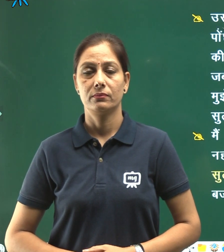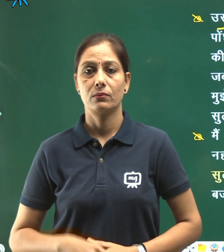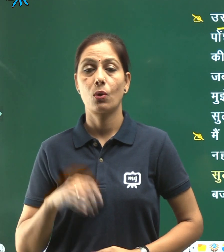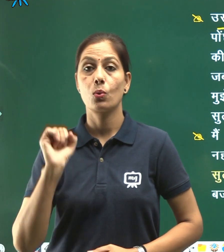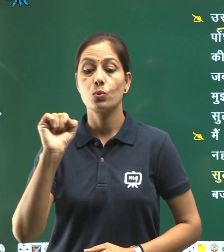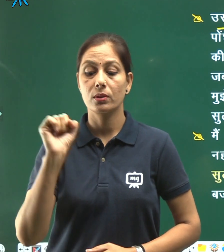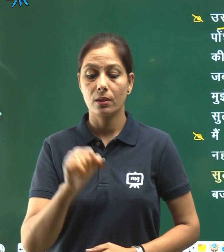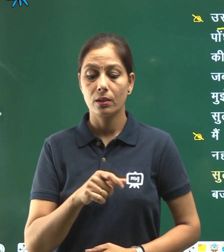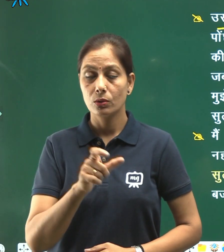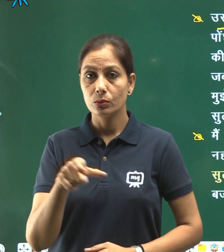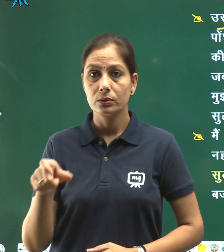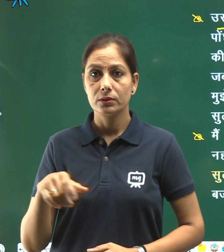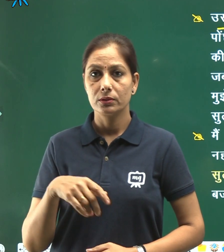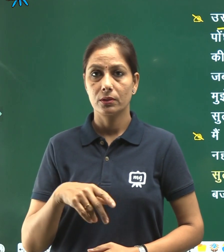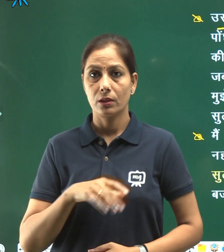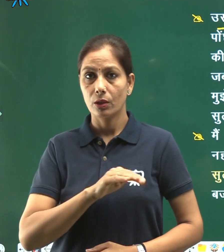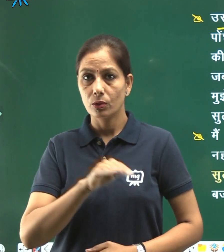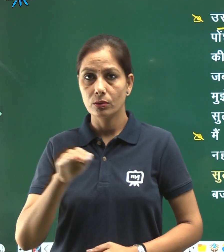उसके शिष्यों ने